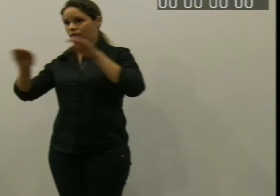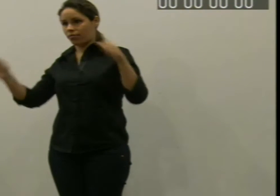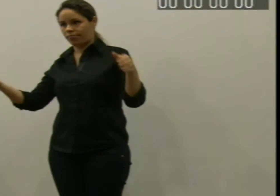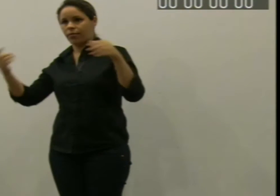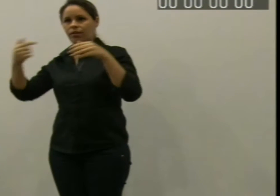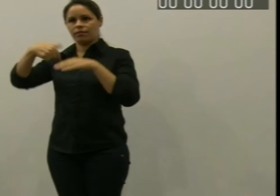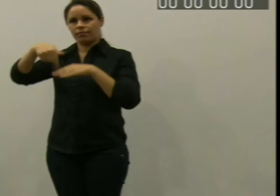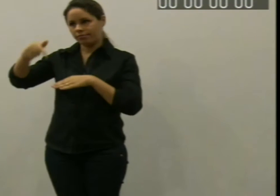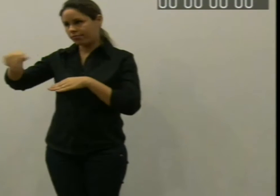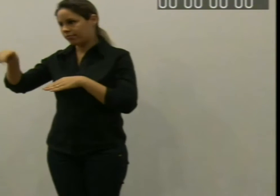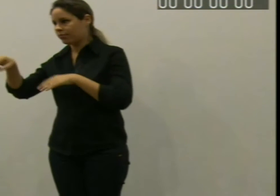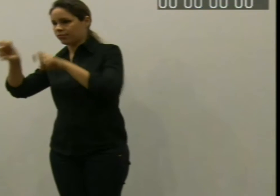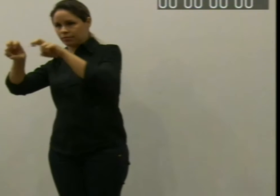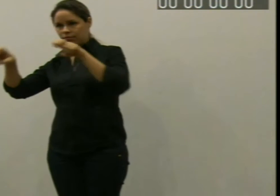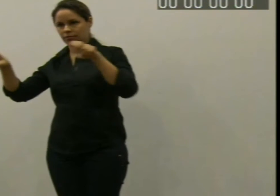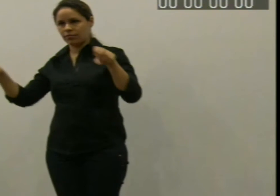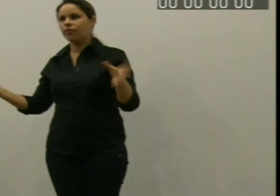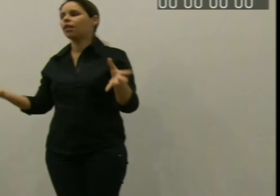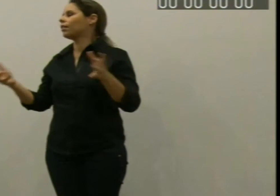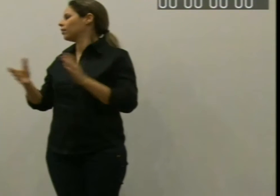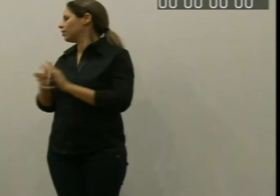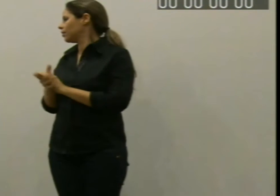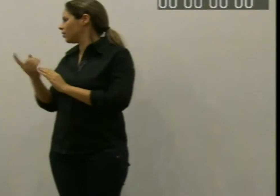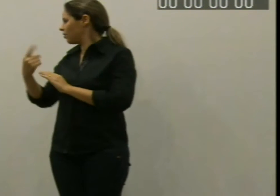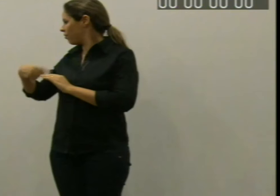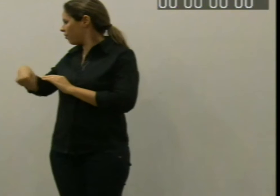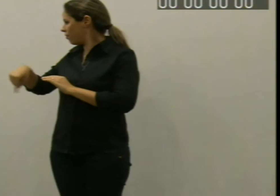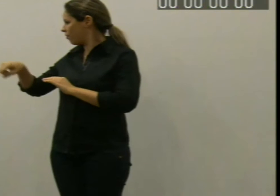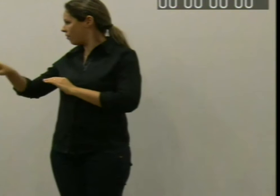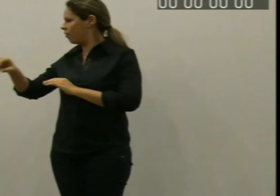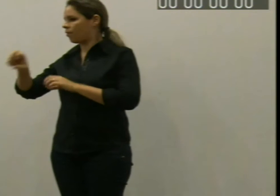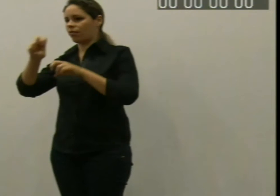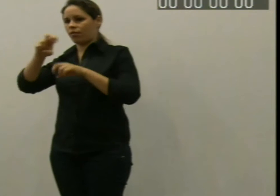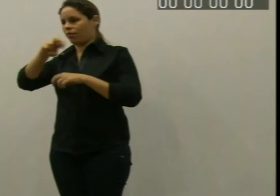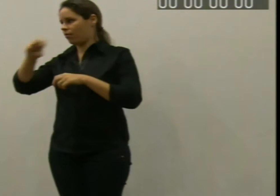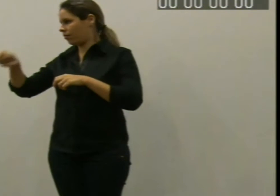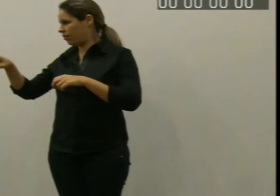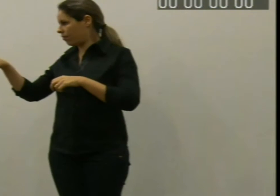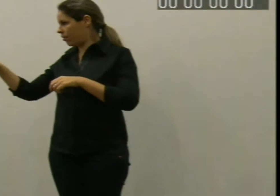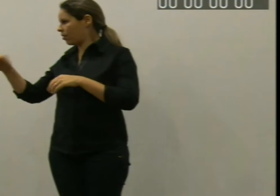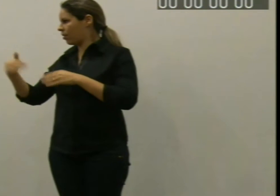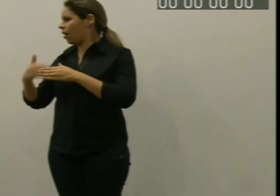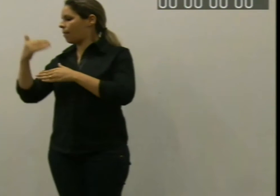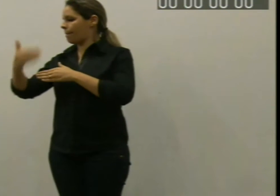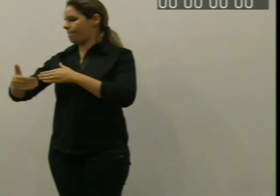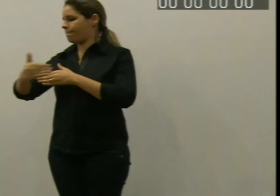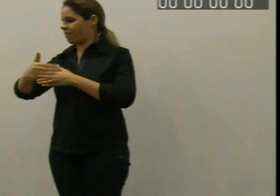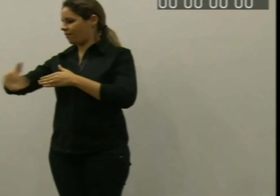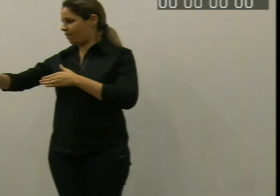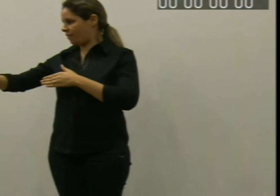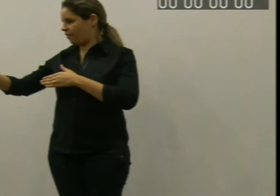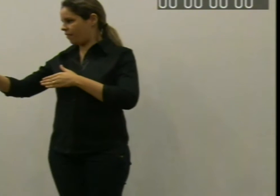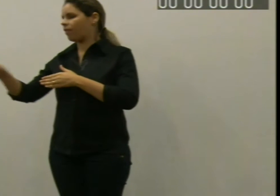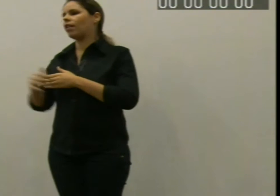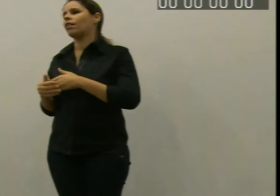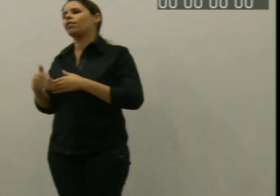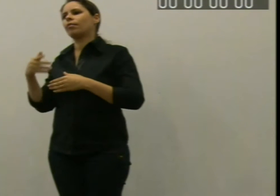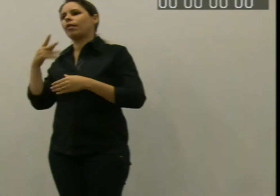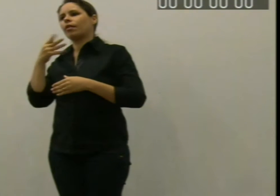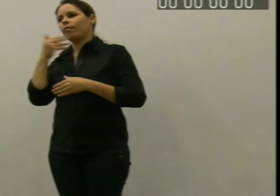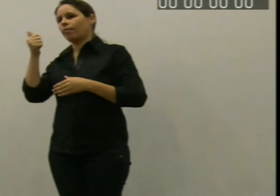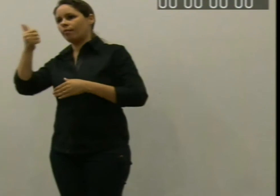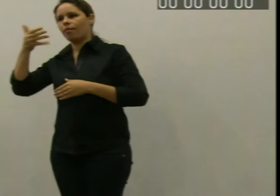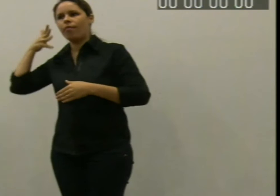e convidamos as autoridades a ocuparem seus lugares na primeira fila desse auditório para melhor participarem das palestras a